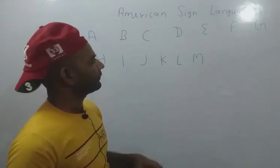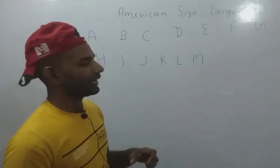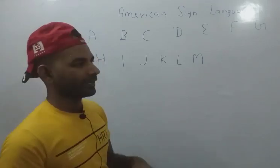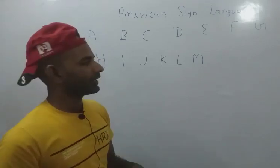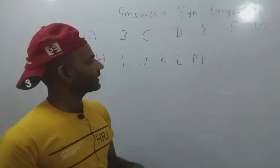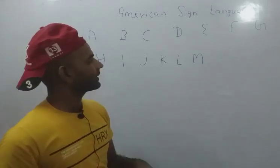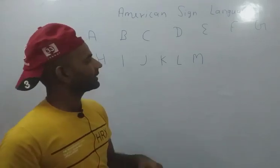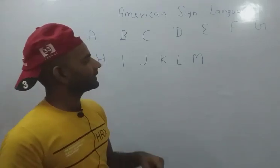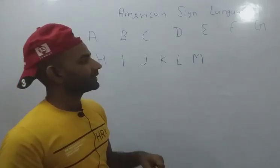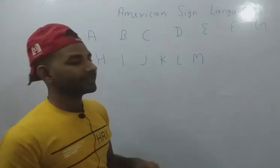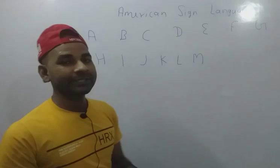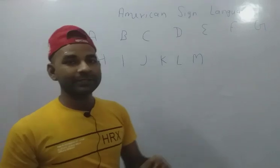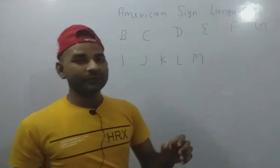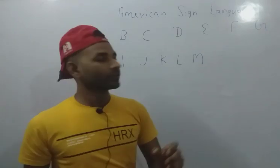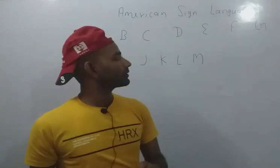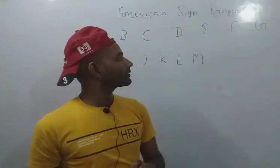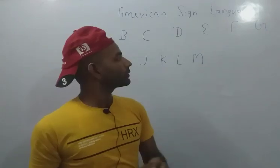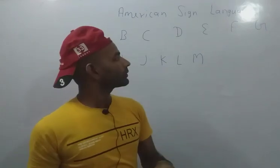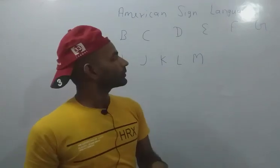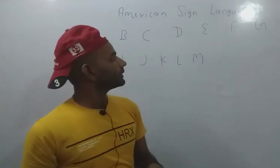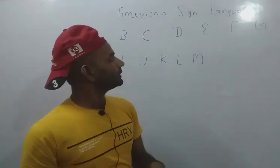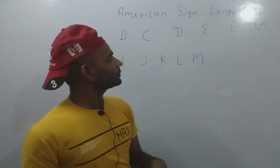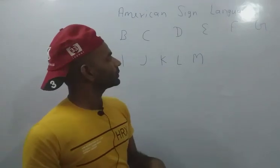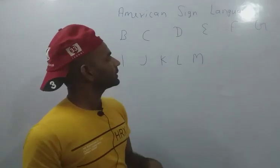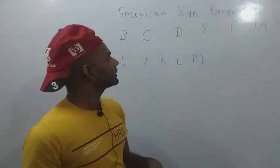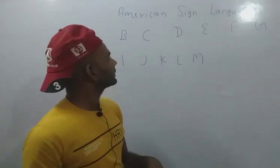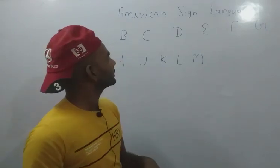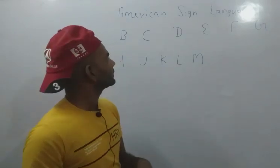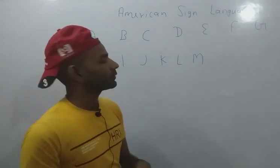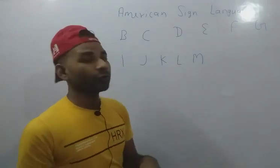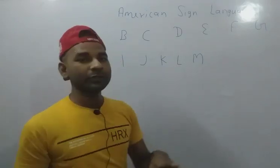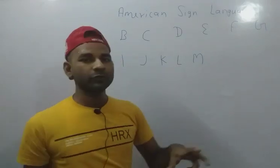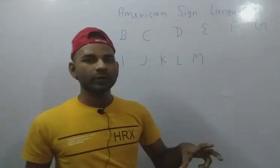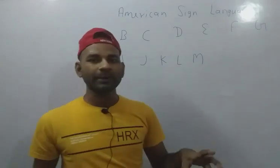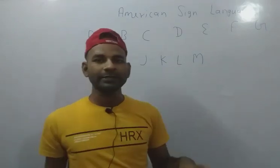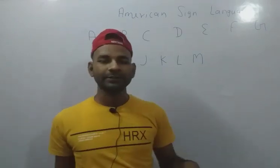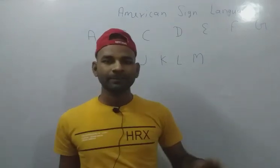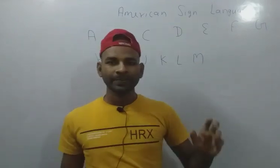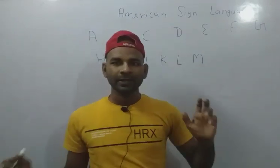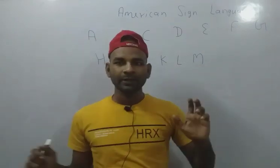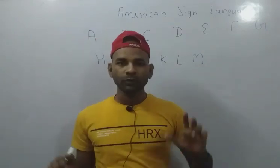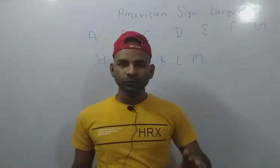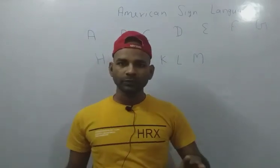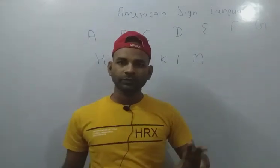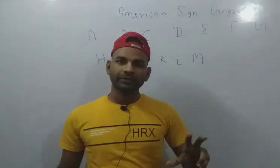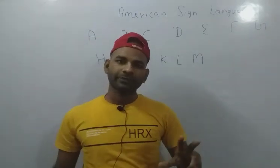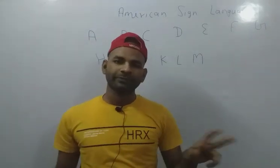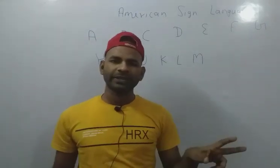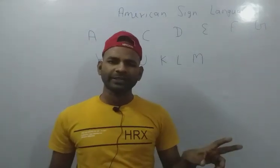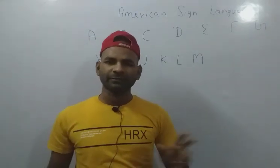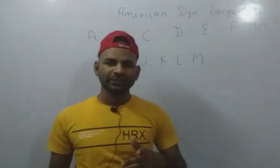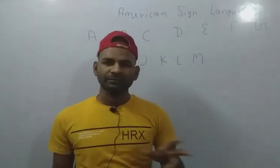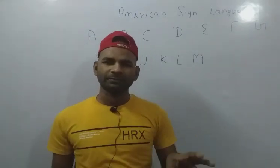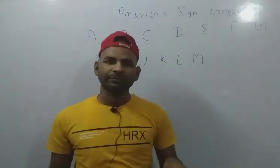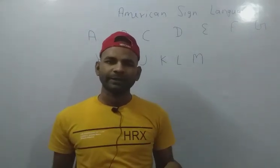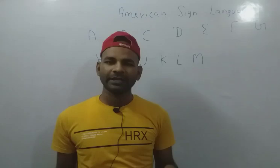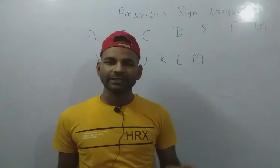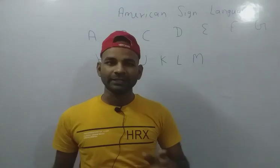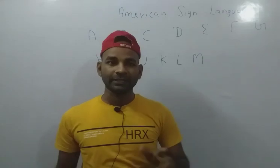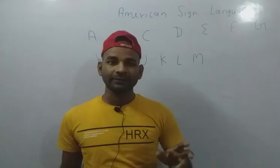फेक, जैसे कोई न्यूज़ होगी मान लीजिए, और वो न्यूज़ फेक है एकदम, मतलब बेकार की नकली वाली